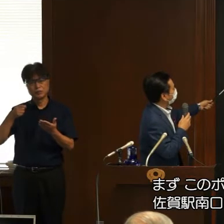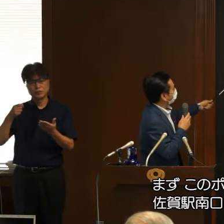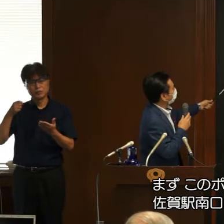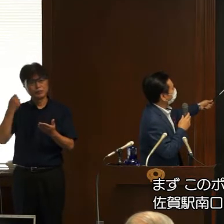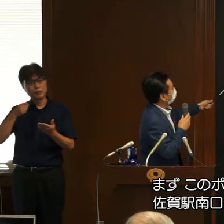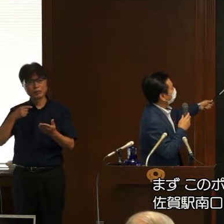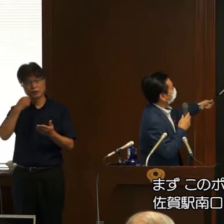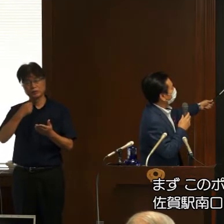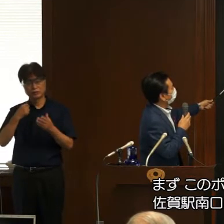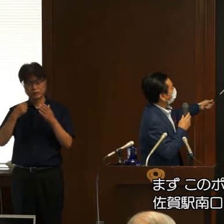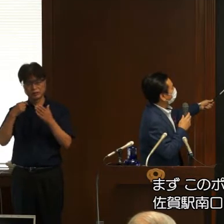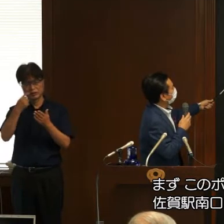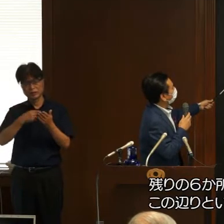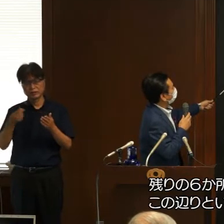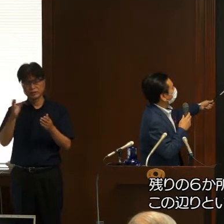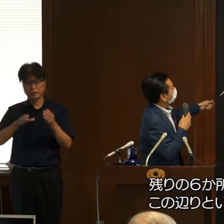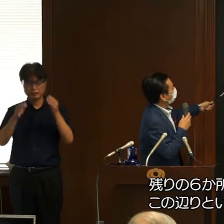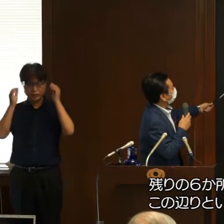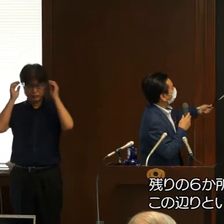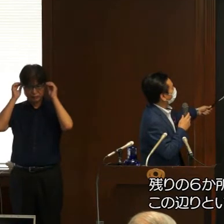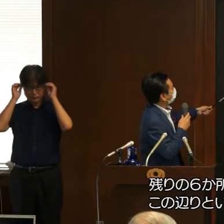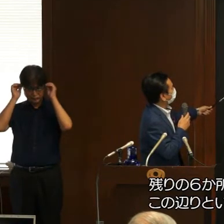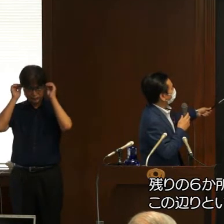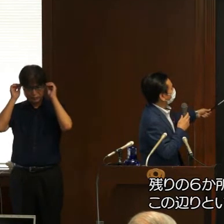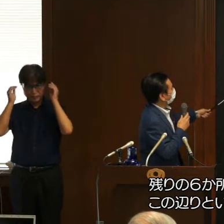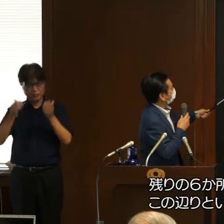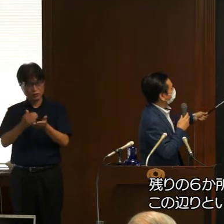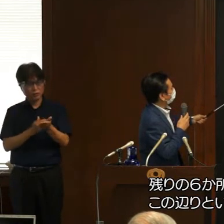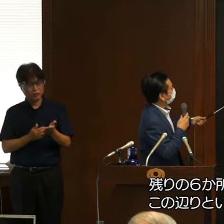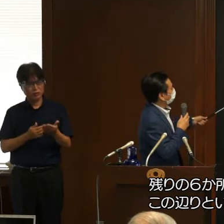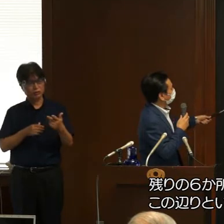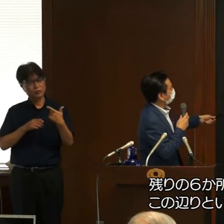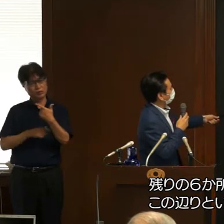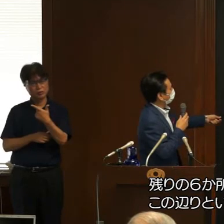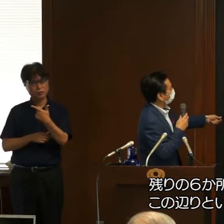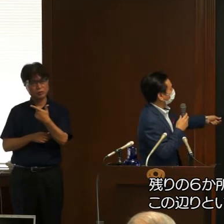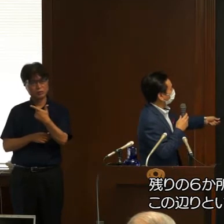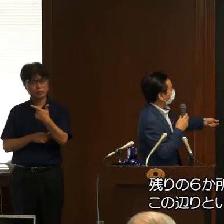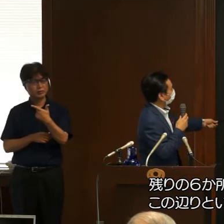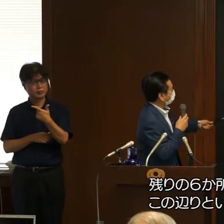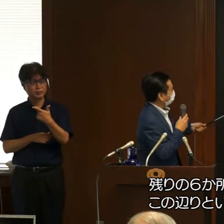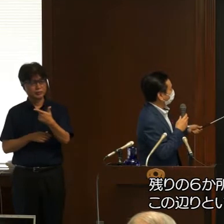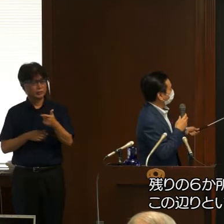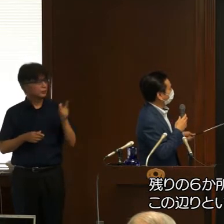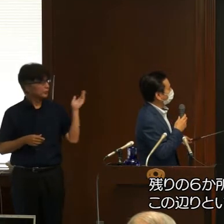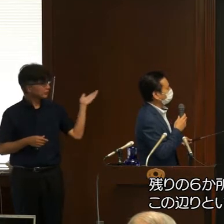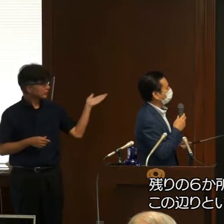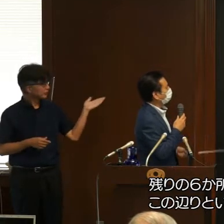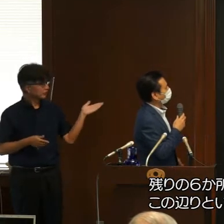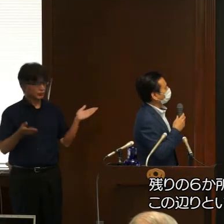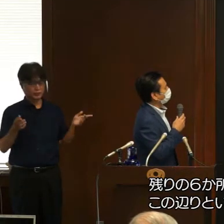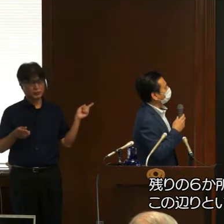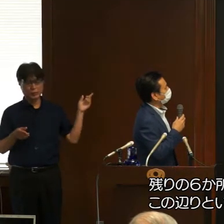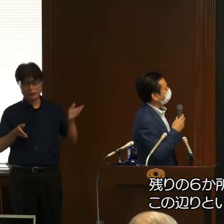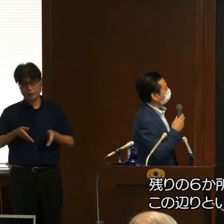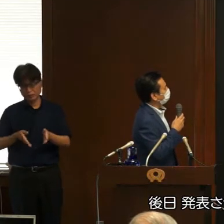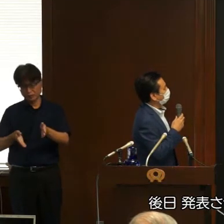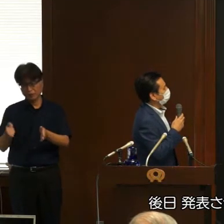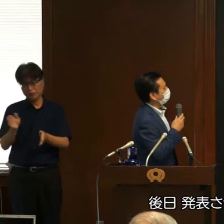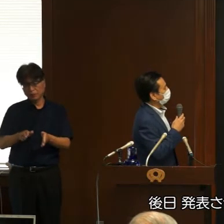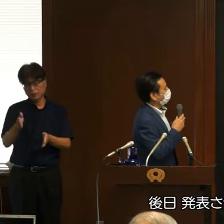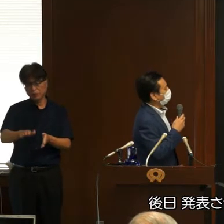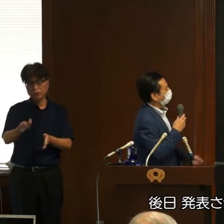いたします。で、残りの6箇所につきはこの辺りということでありま